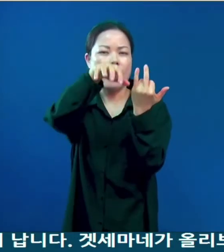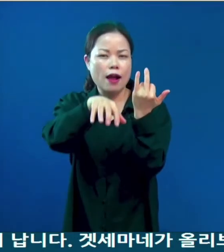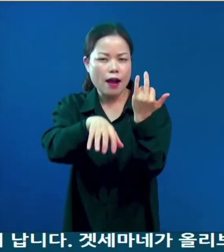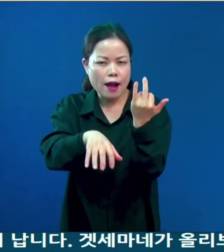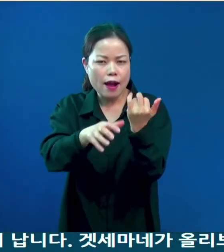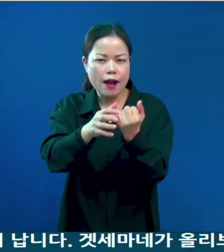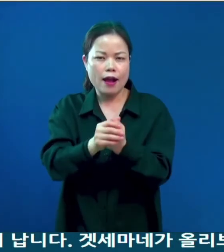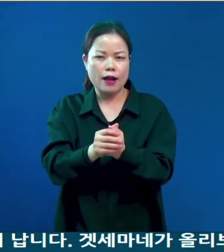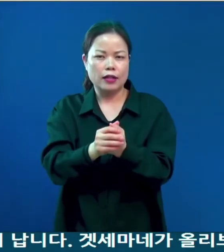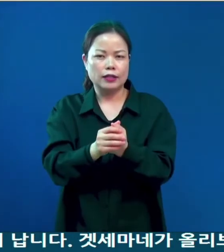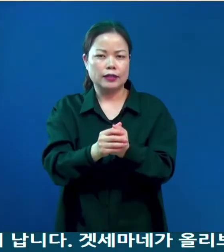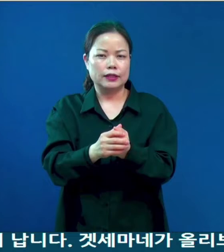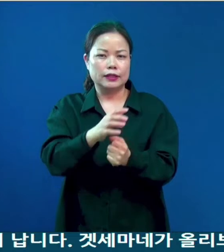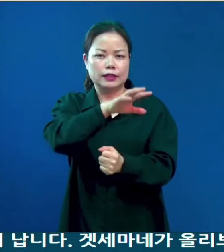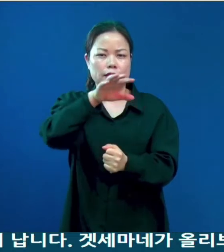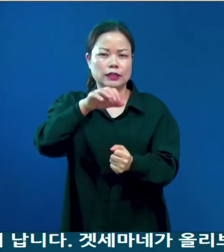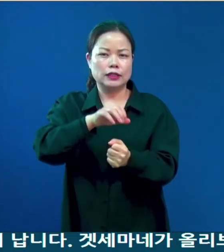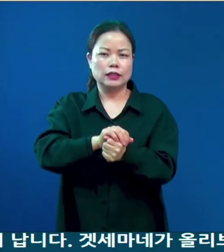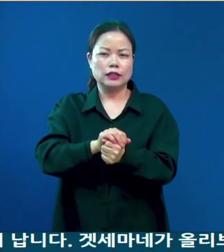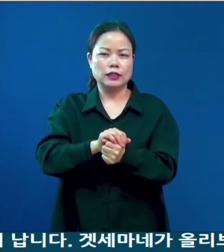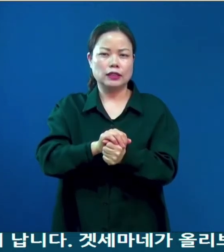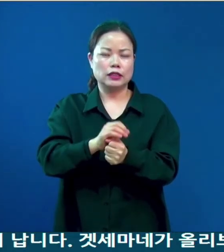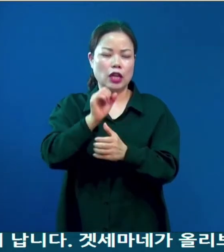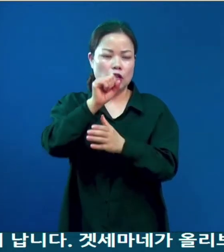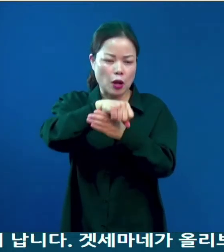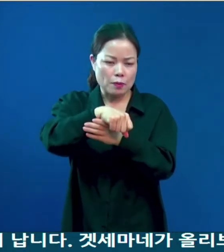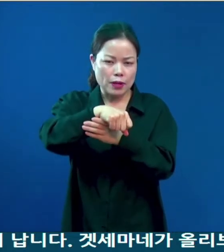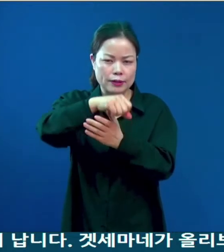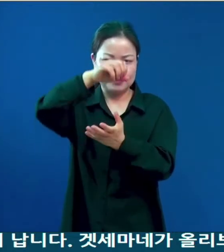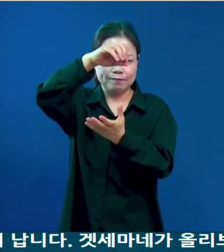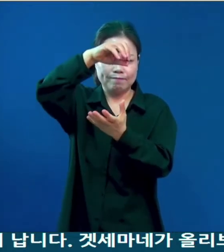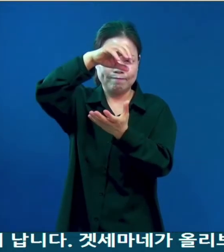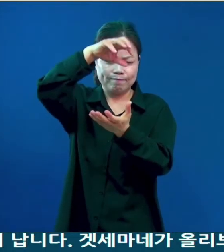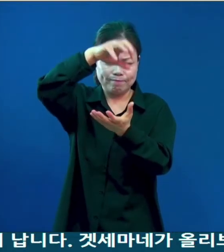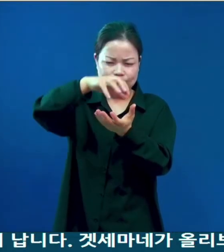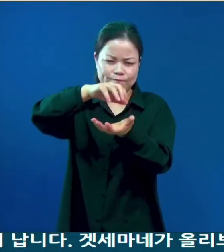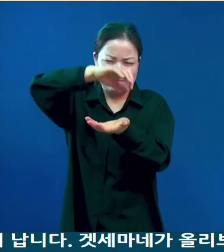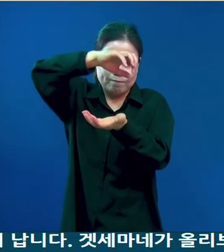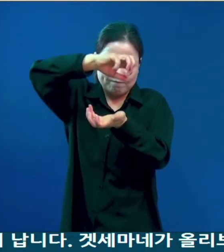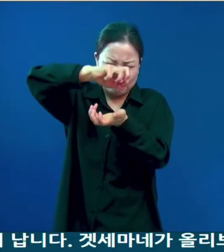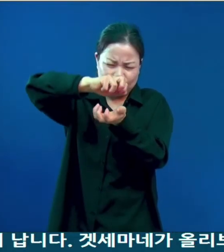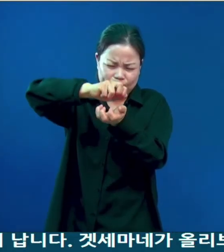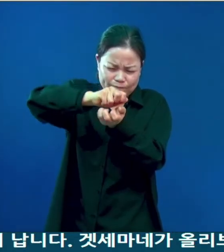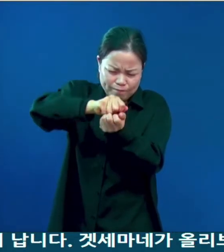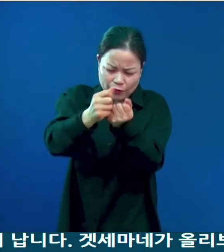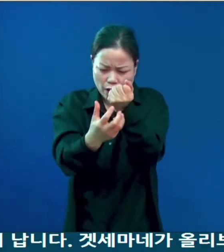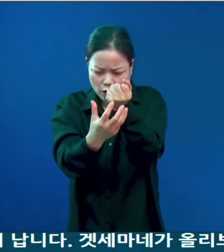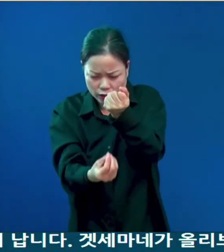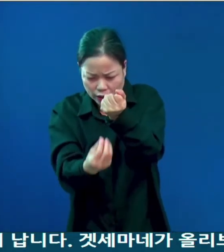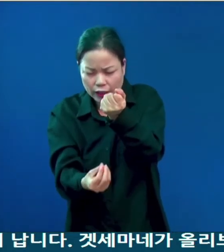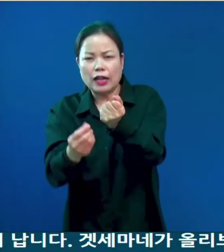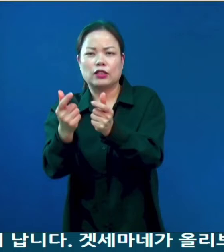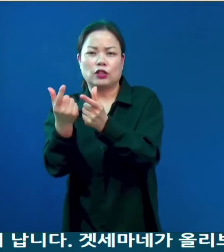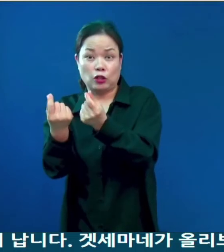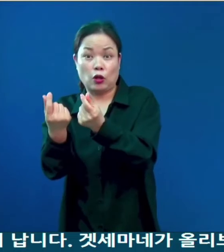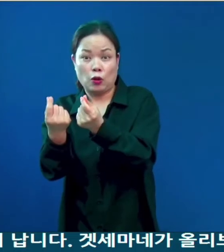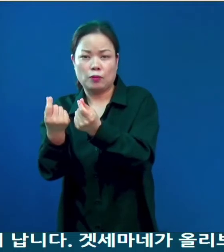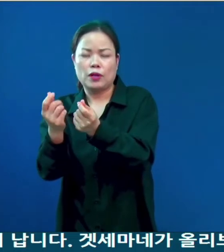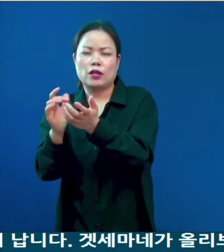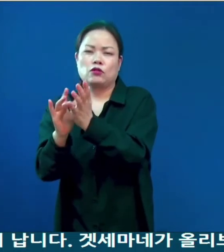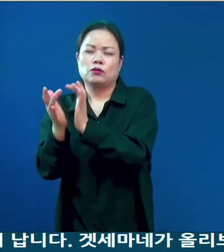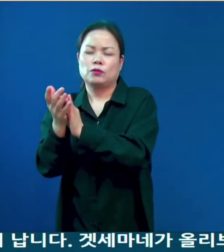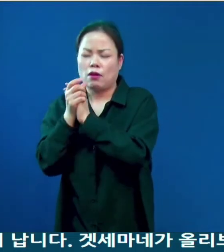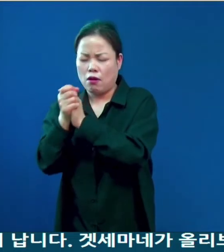기름을 짜내듯이 자신의 전 존재를 하나님 앞에 짜내어 올려드리는 그런 기도를 하고